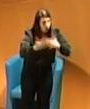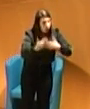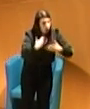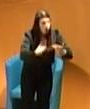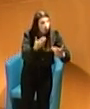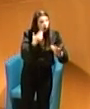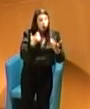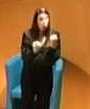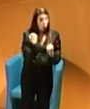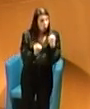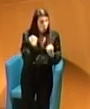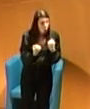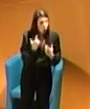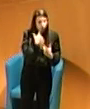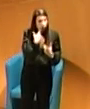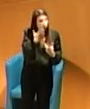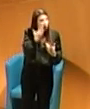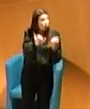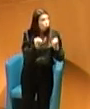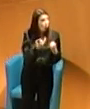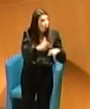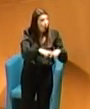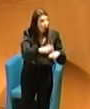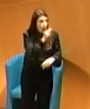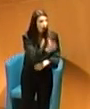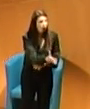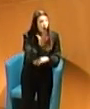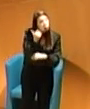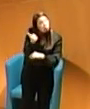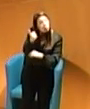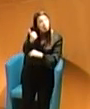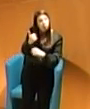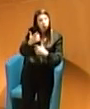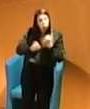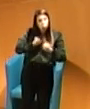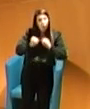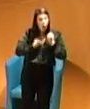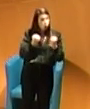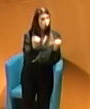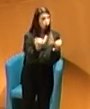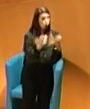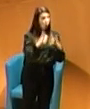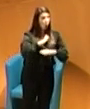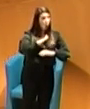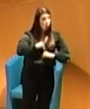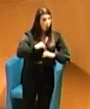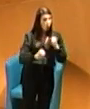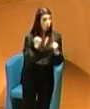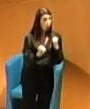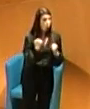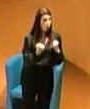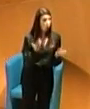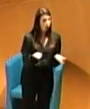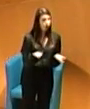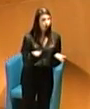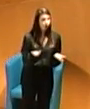pas. Donc, il court. Et bien, sa souffrance de papa de Géraldine, il court comme un dératé. Il court parce